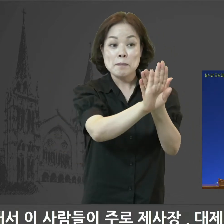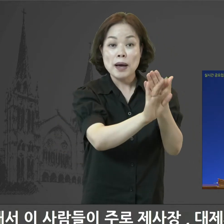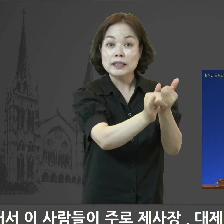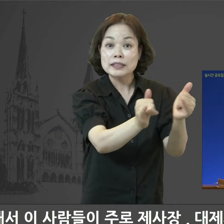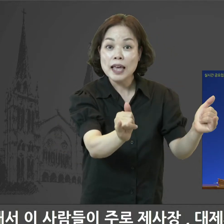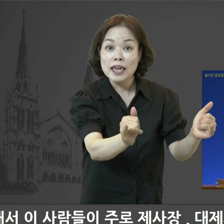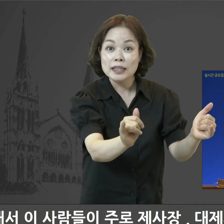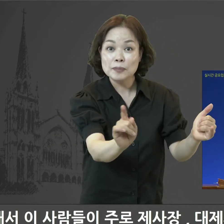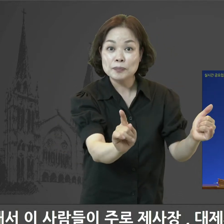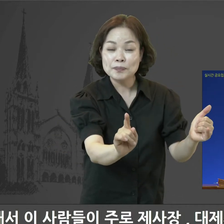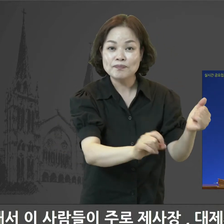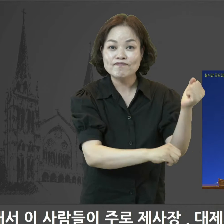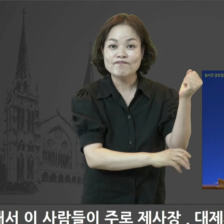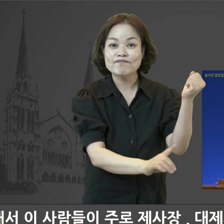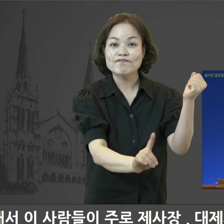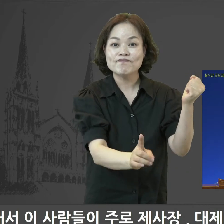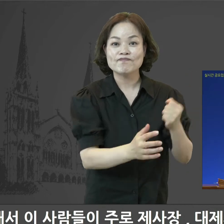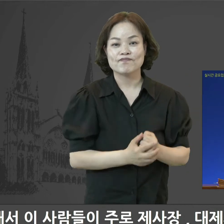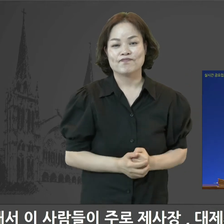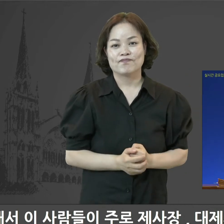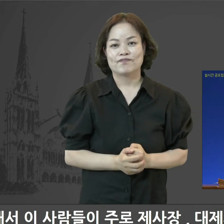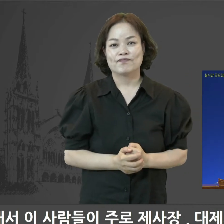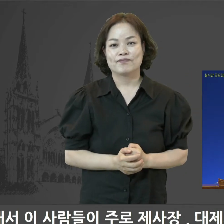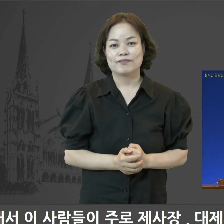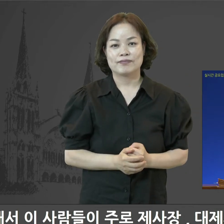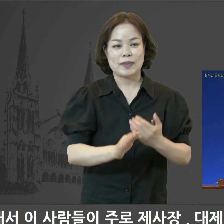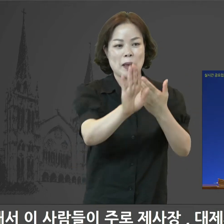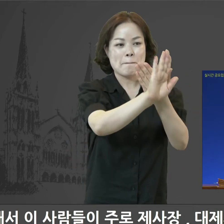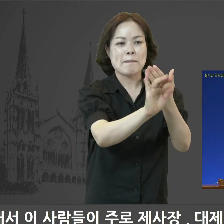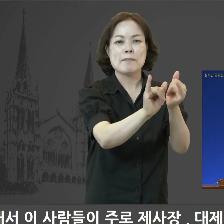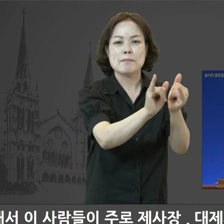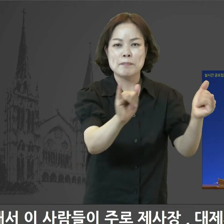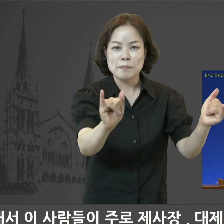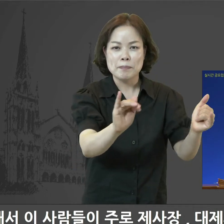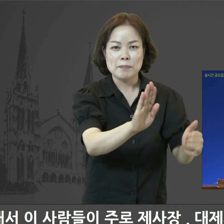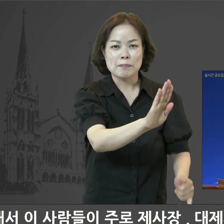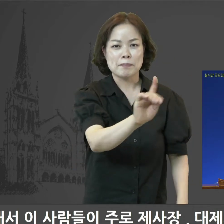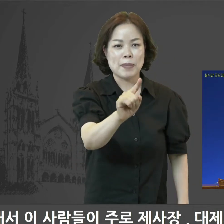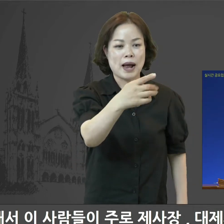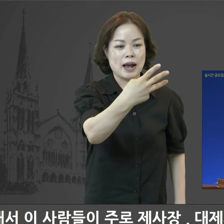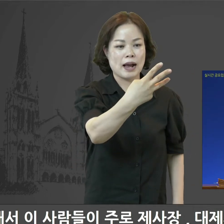바리새인은 그 근원이 뭐냐? 그러면 바리새인은 그 근원이